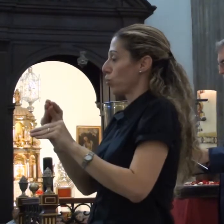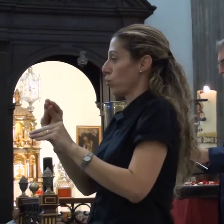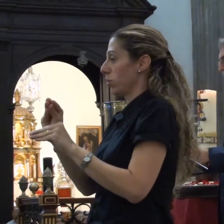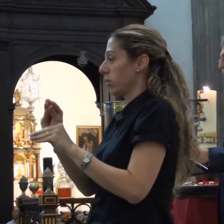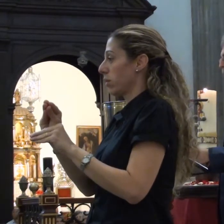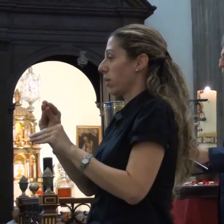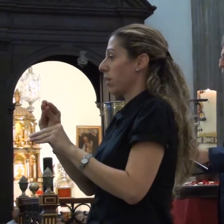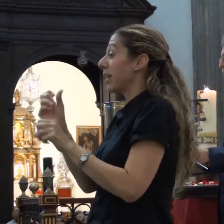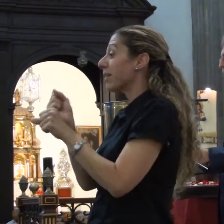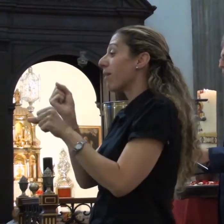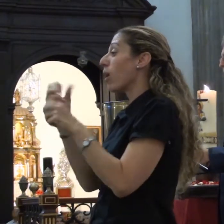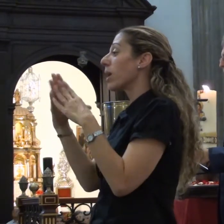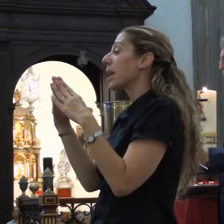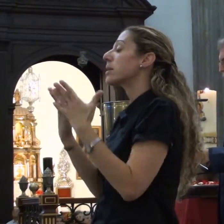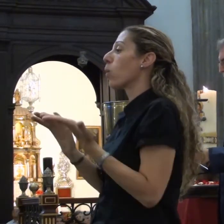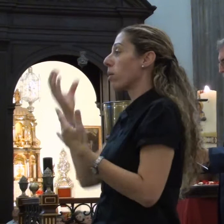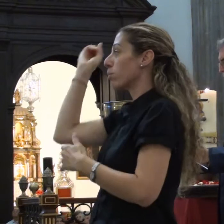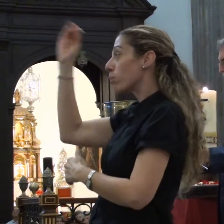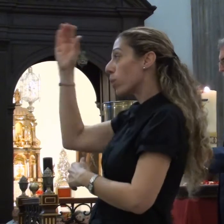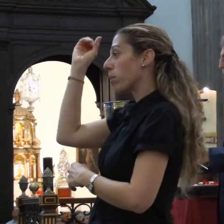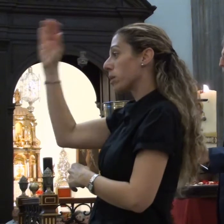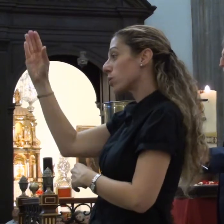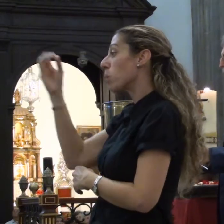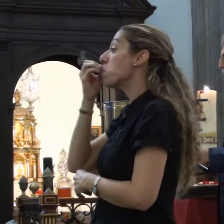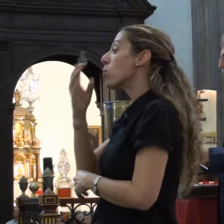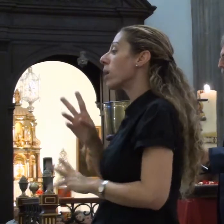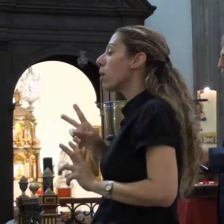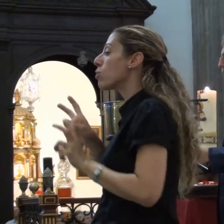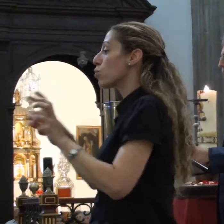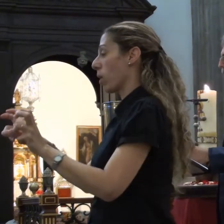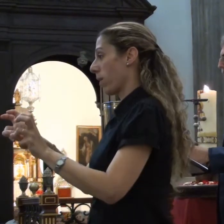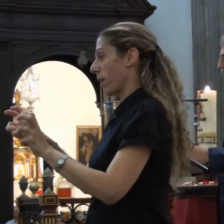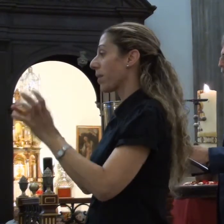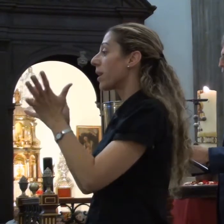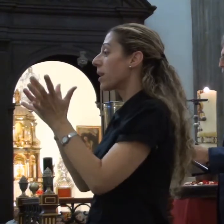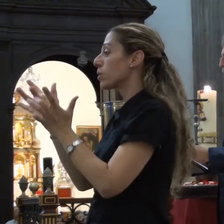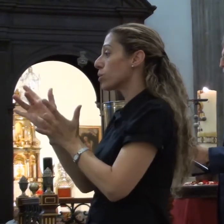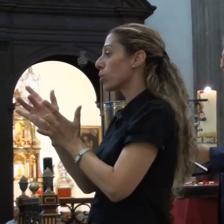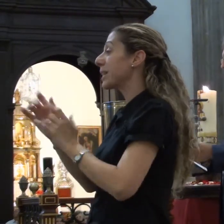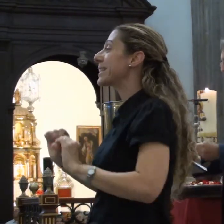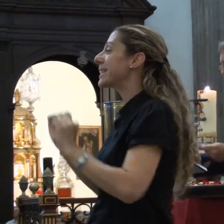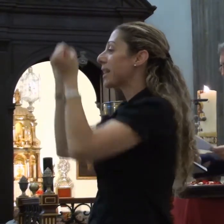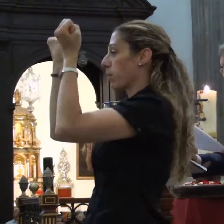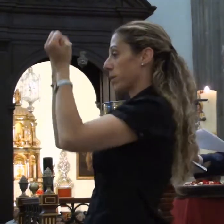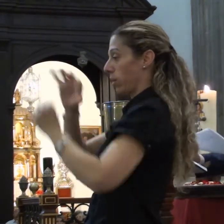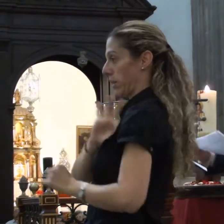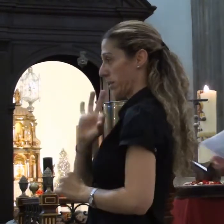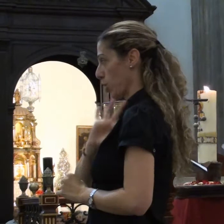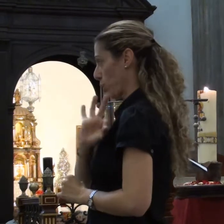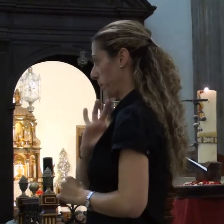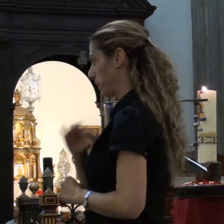programación de la buena nueva del amor de Dios y de la salvación por Cristo el señor